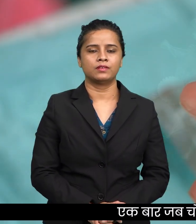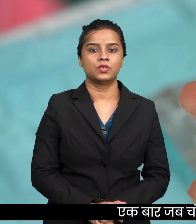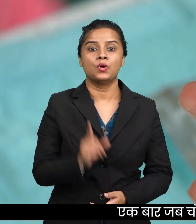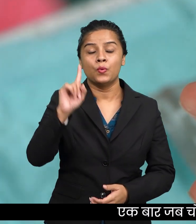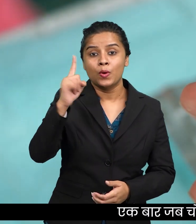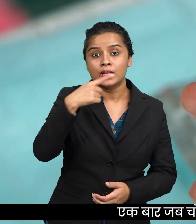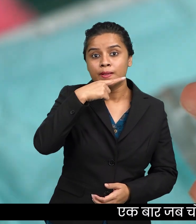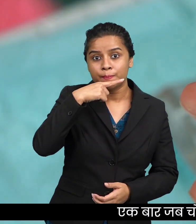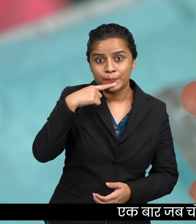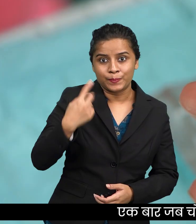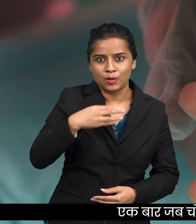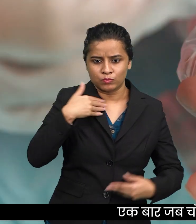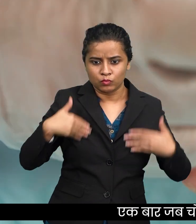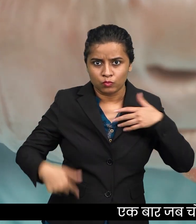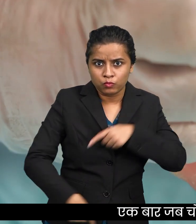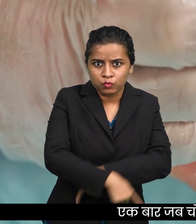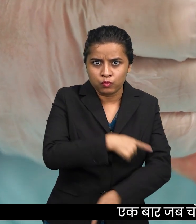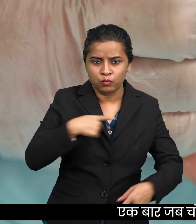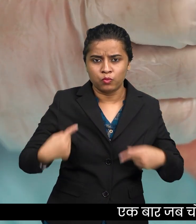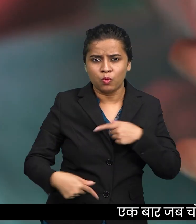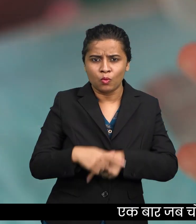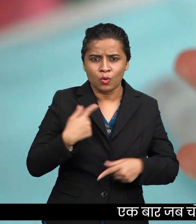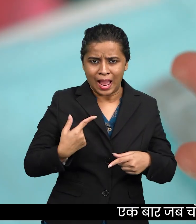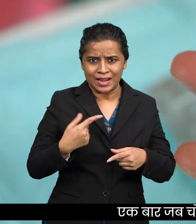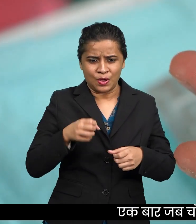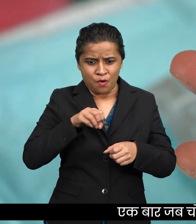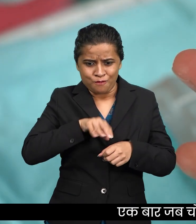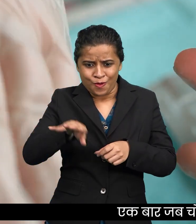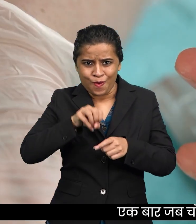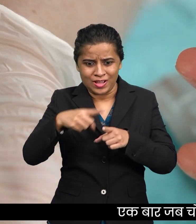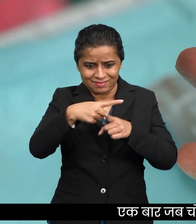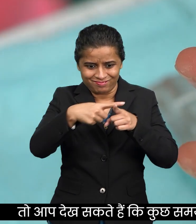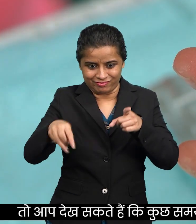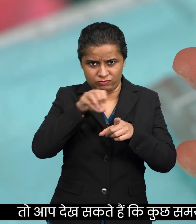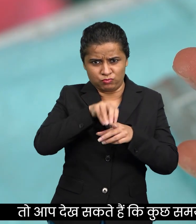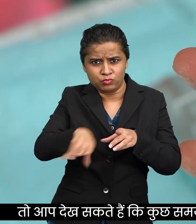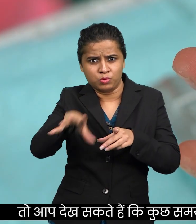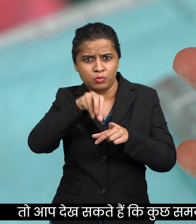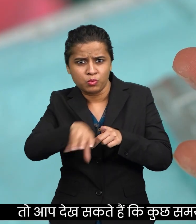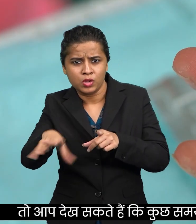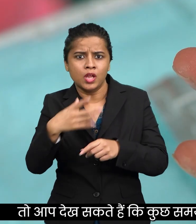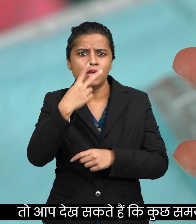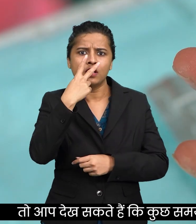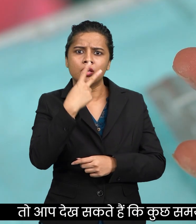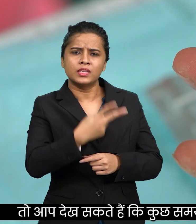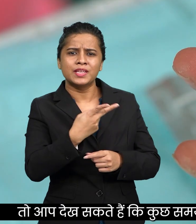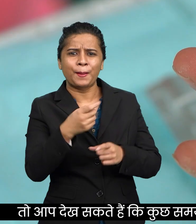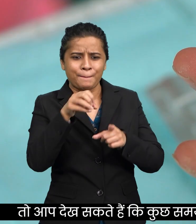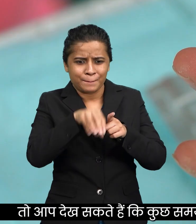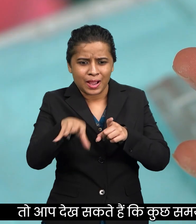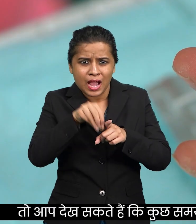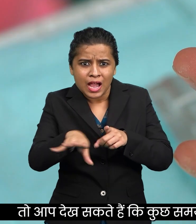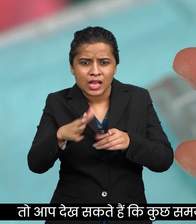एक बार जब चोट वाले हिस्से से रक्त बहता है तो आप देख सकते हैं